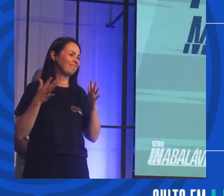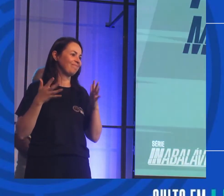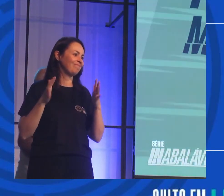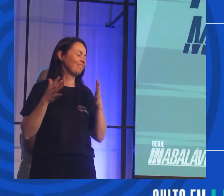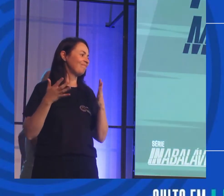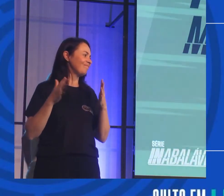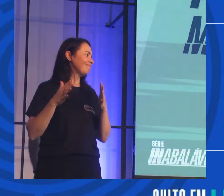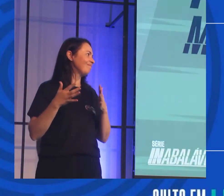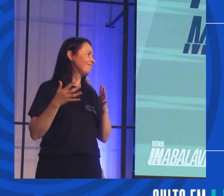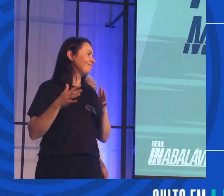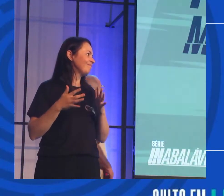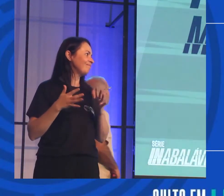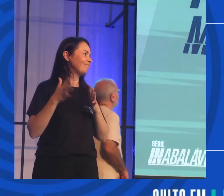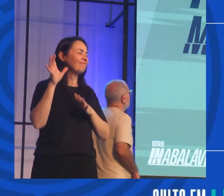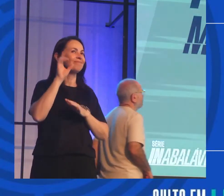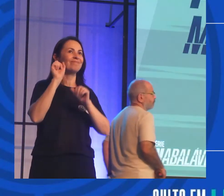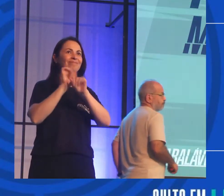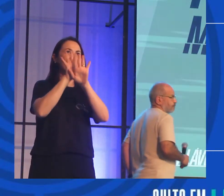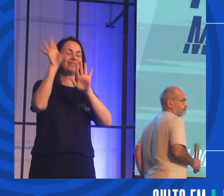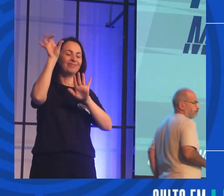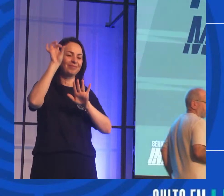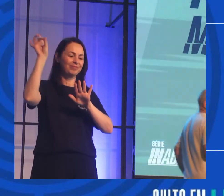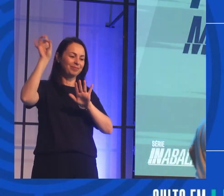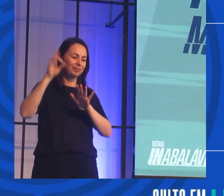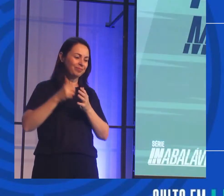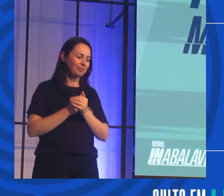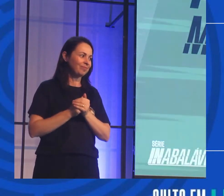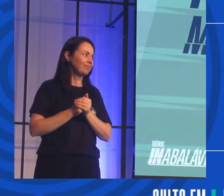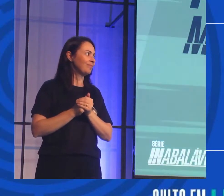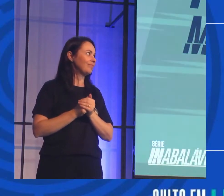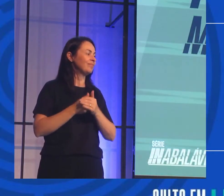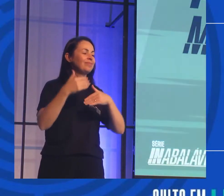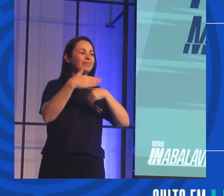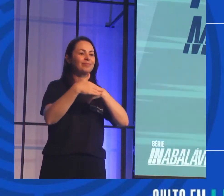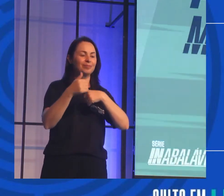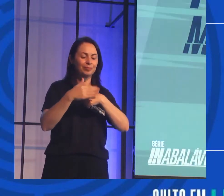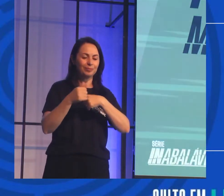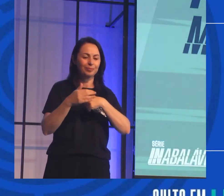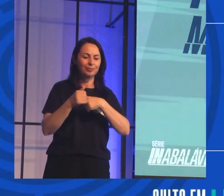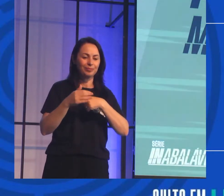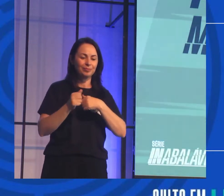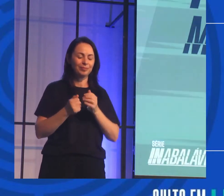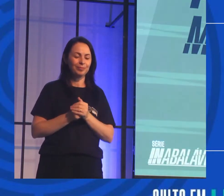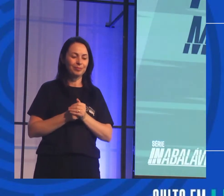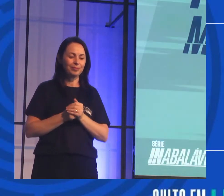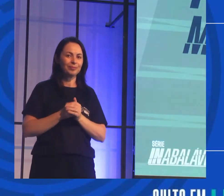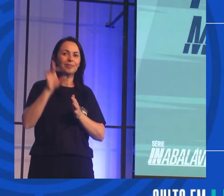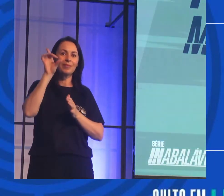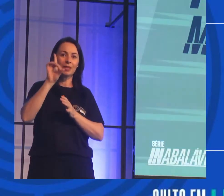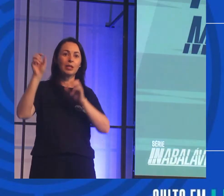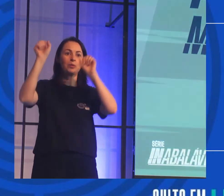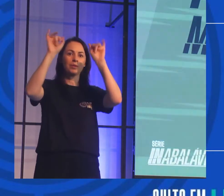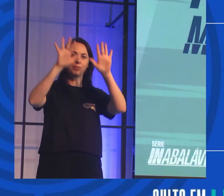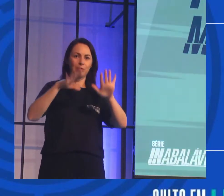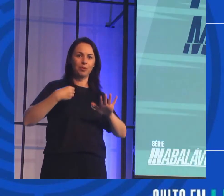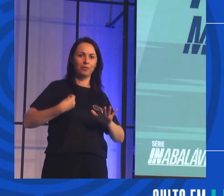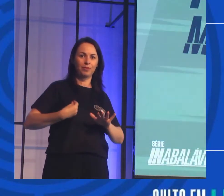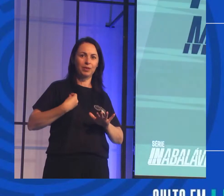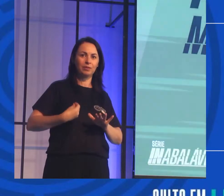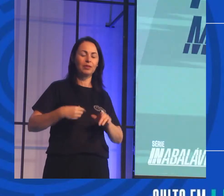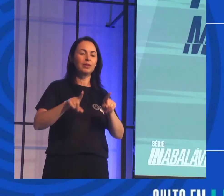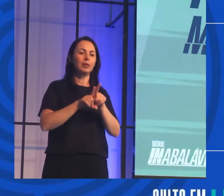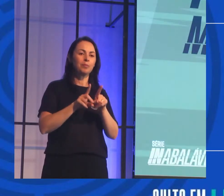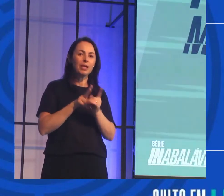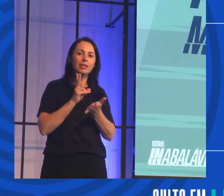Louvado seja o nome do nosso Deus. Glória a Deus. Queridos, que Deus abençoe a sua vida. Continue